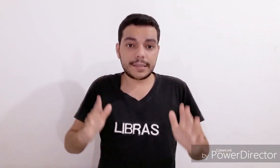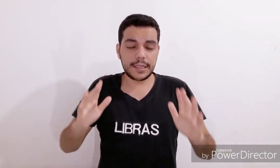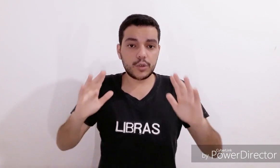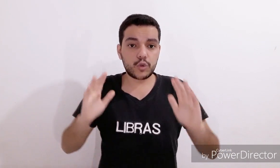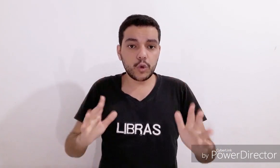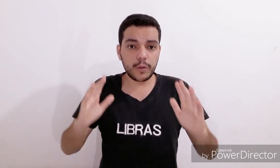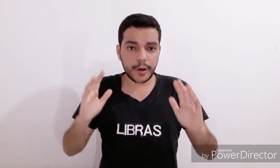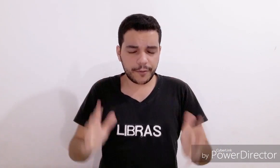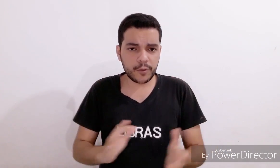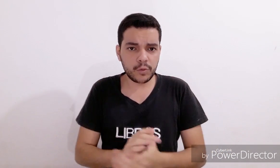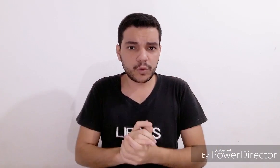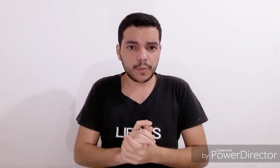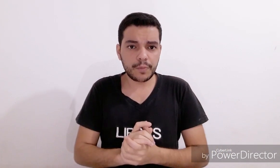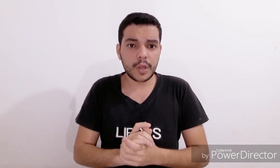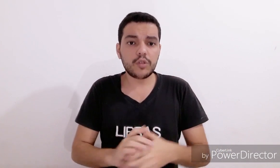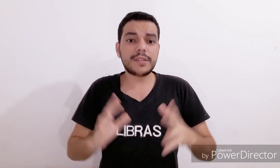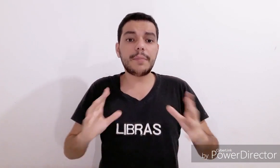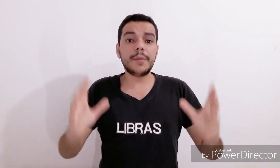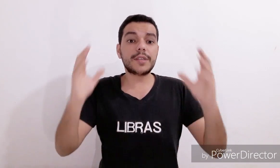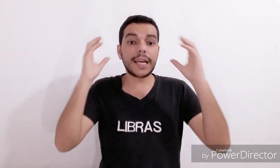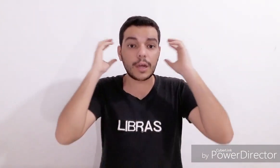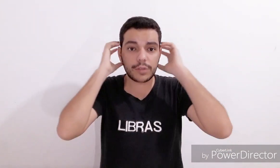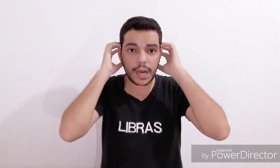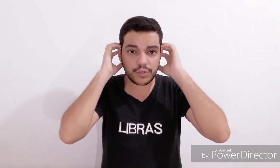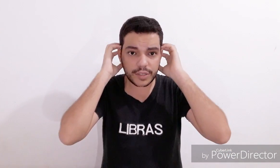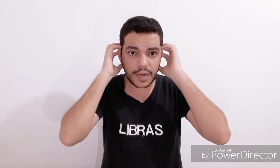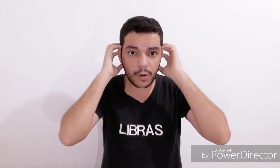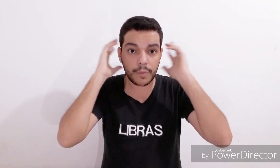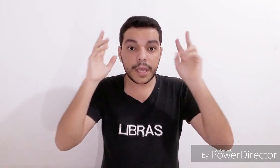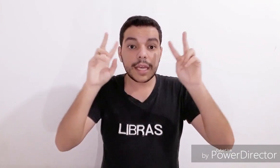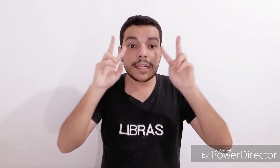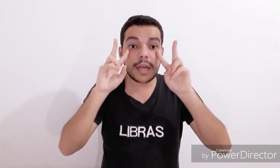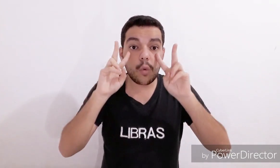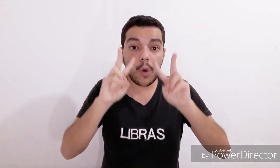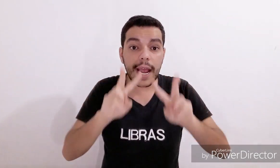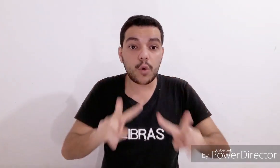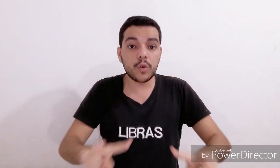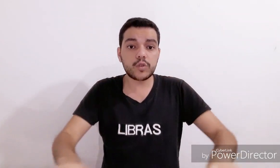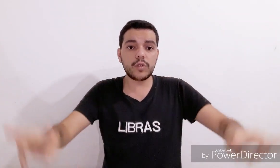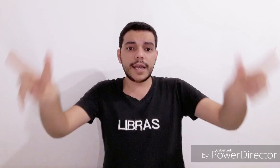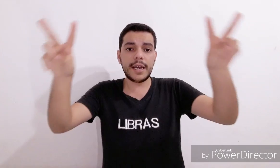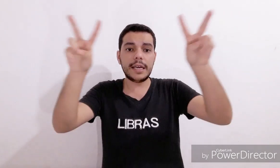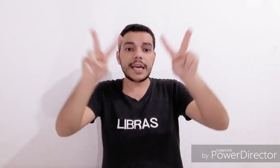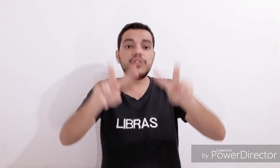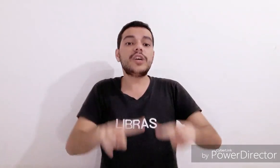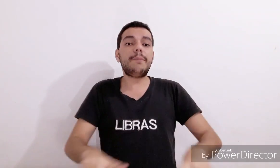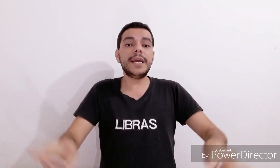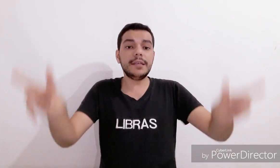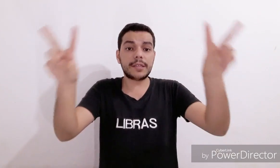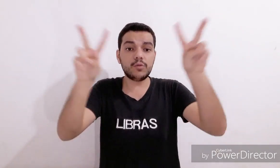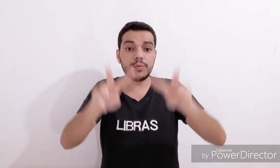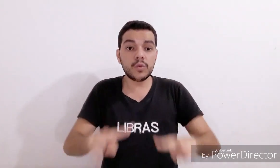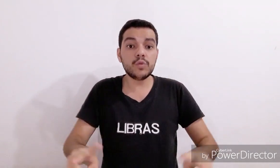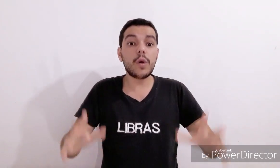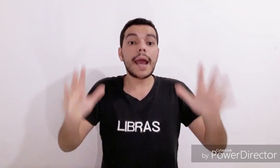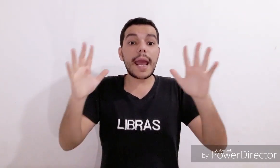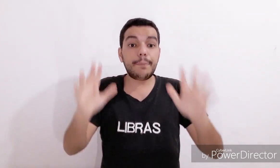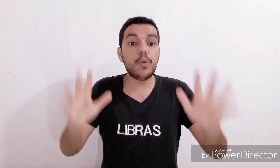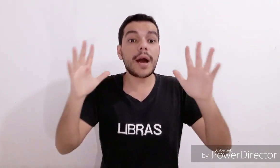nasce surdo profundo, nós sabemos que ele não tem audição. Então, o recurso dele de apreensão de mundo é